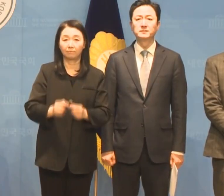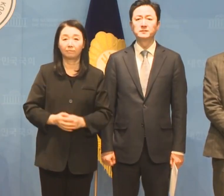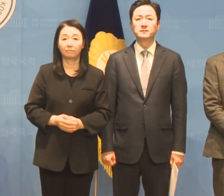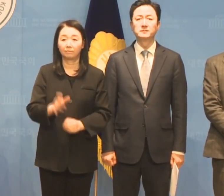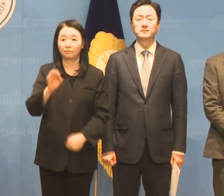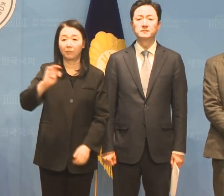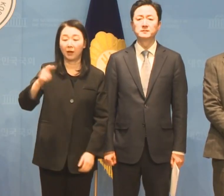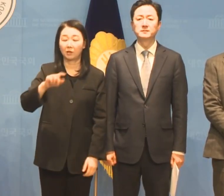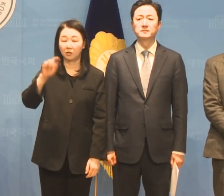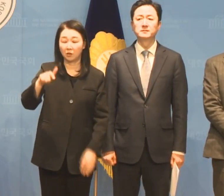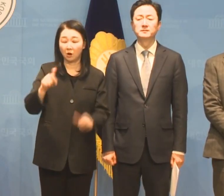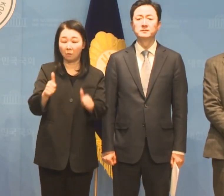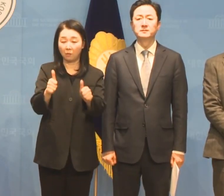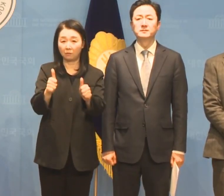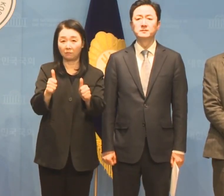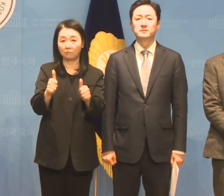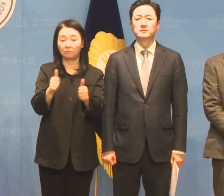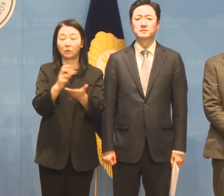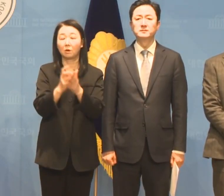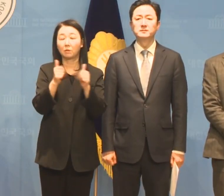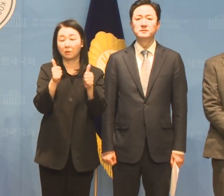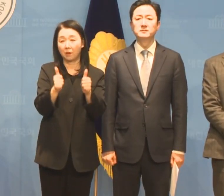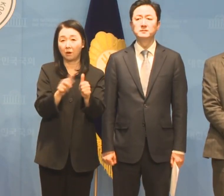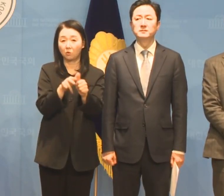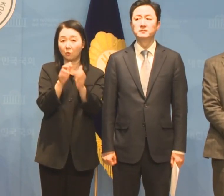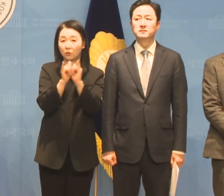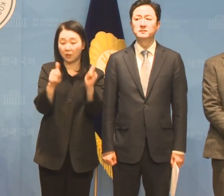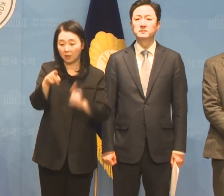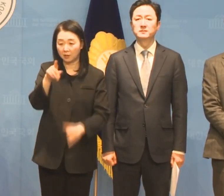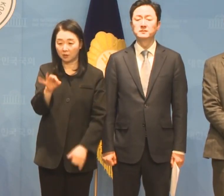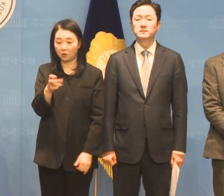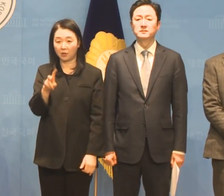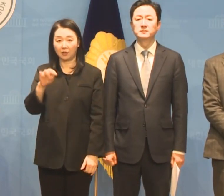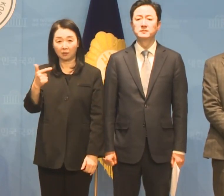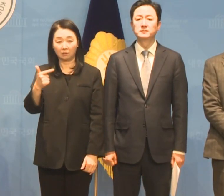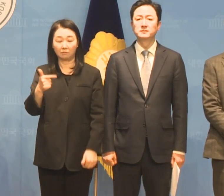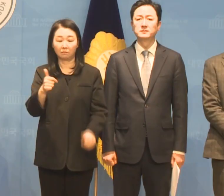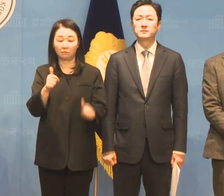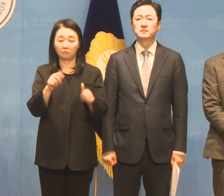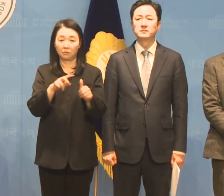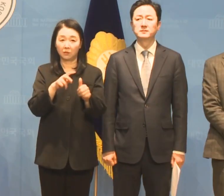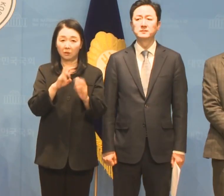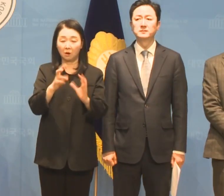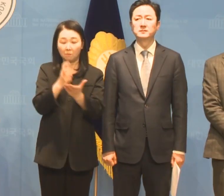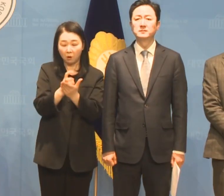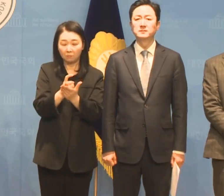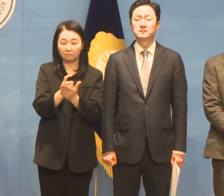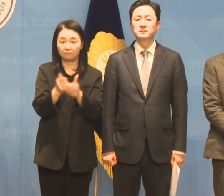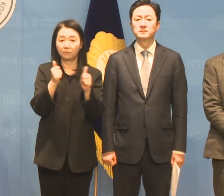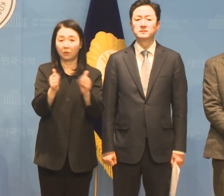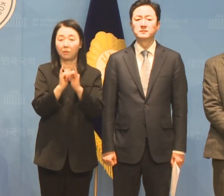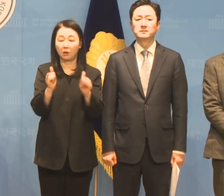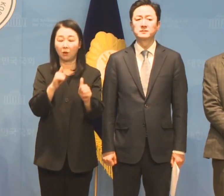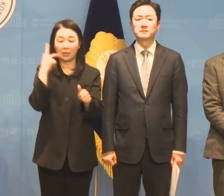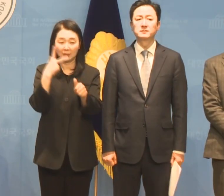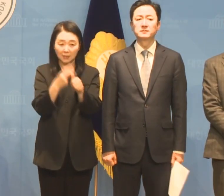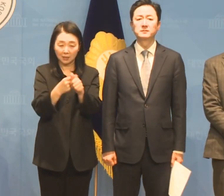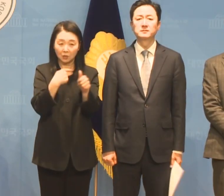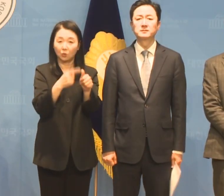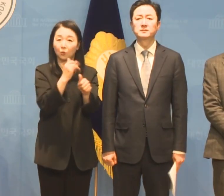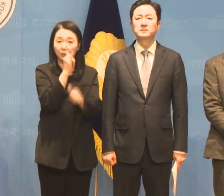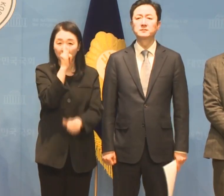마은혁 헌법재판관 후보자와 정계선 헌법재판관이 사상교육을 시켰다. 두 번째,